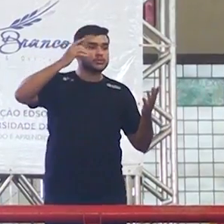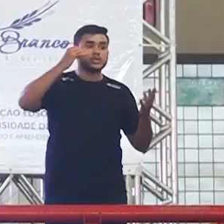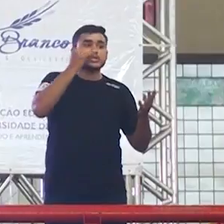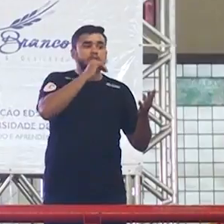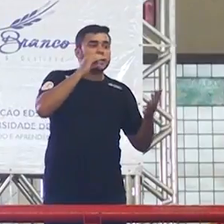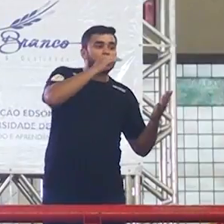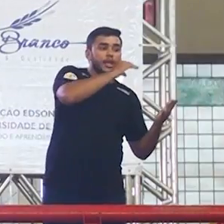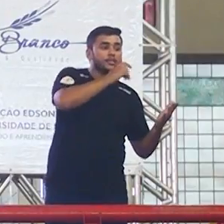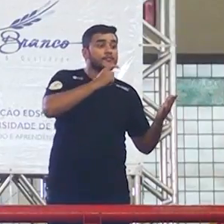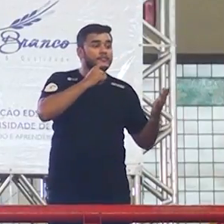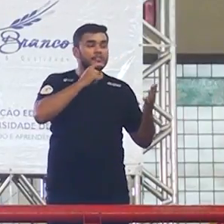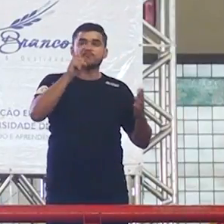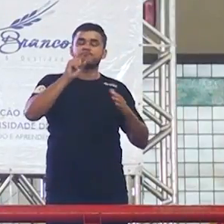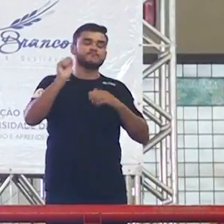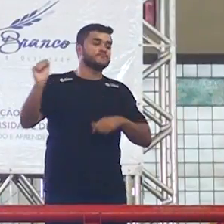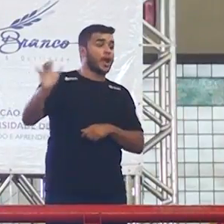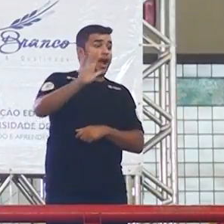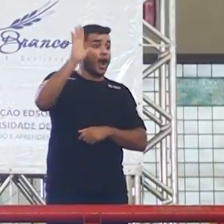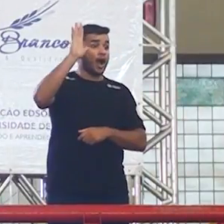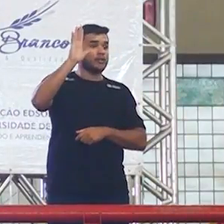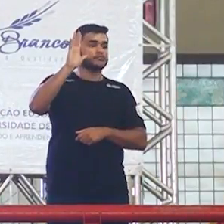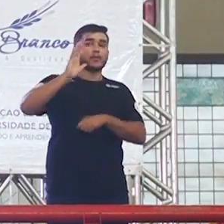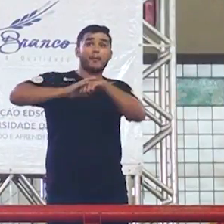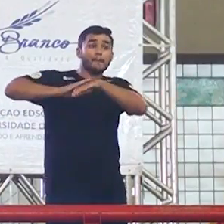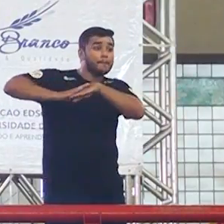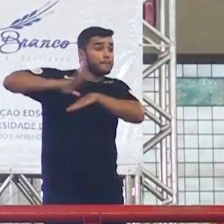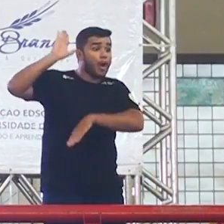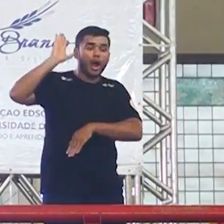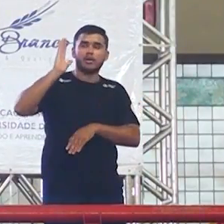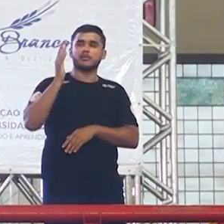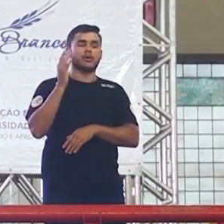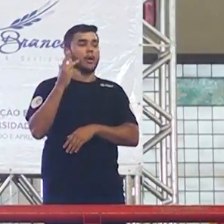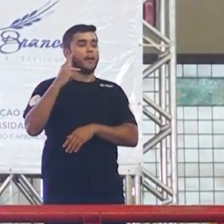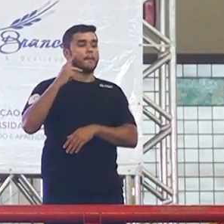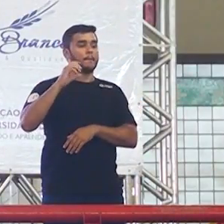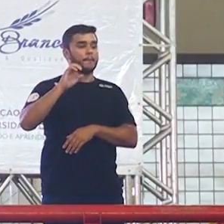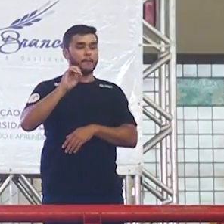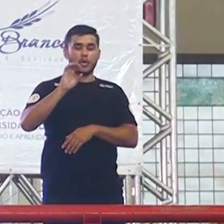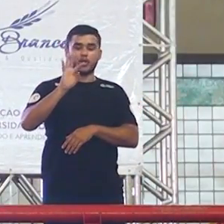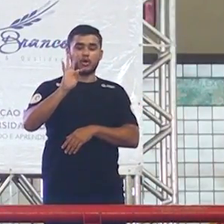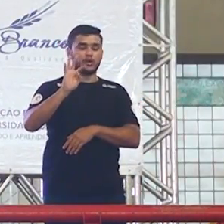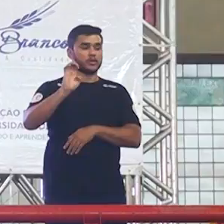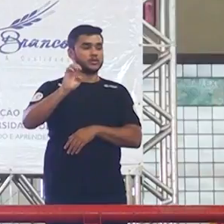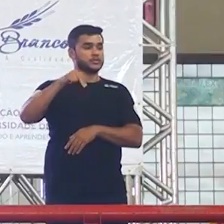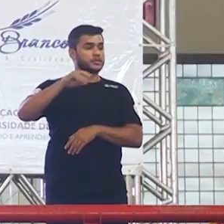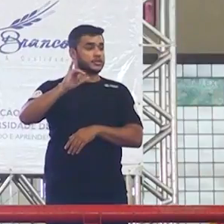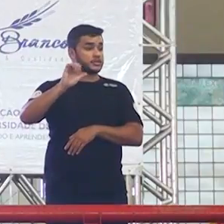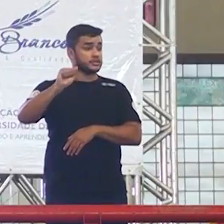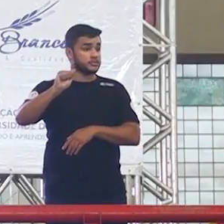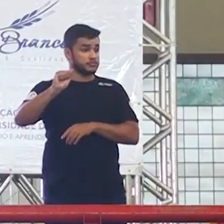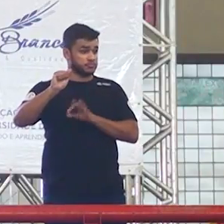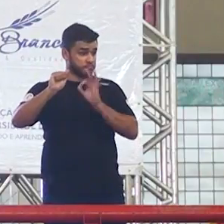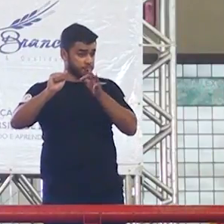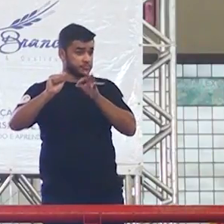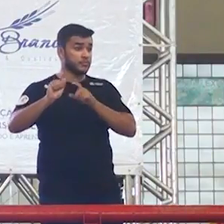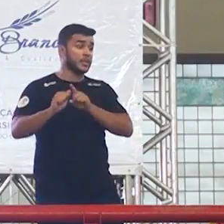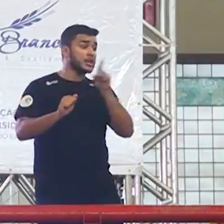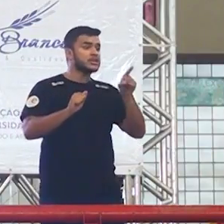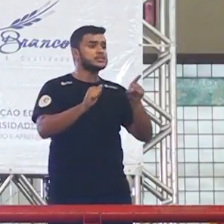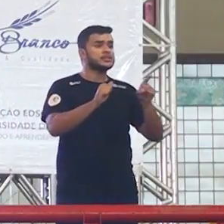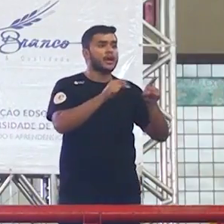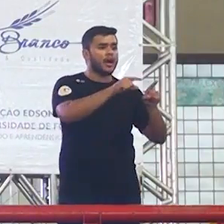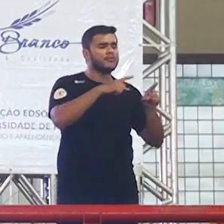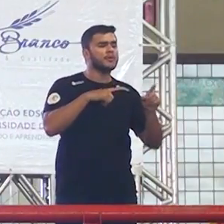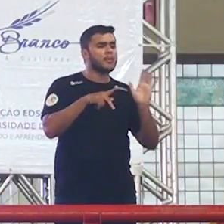Qual é o aparelho que consome pouca energia? Aquele que tem pouca pó? Show!